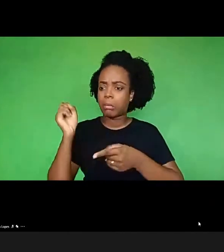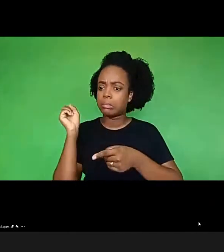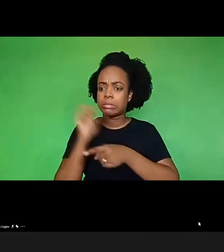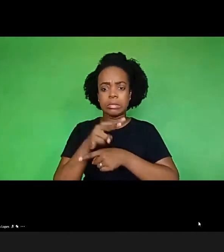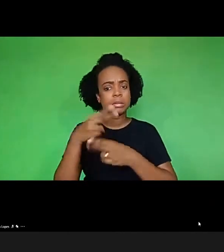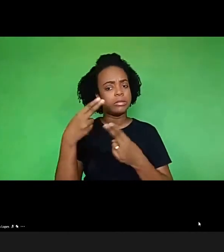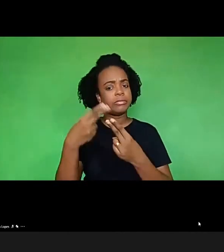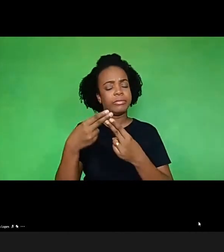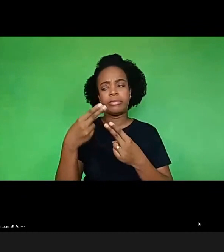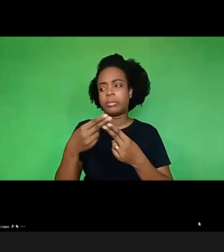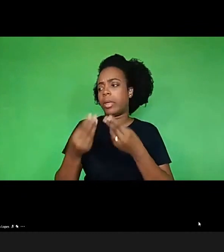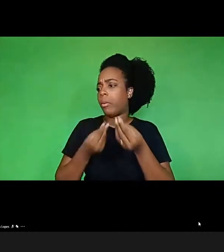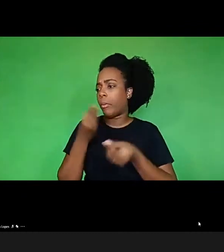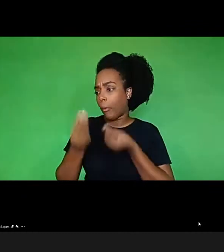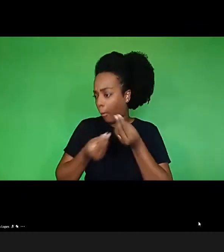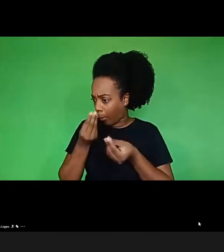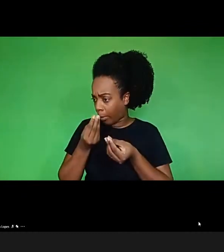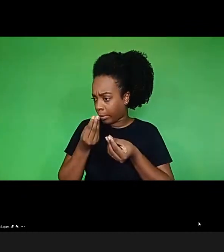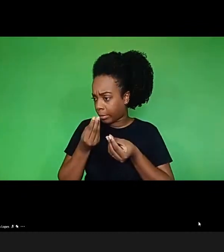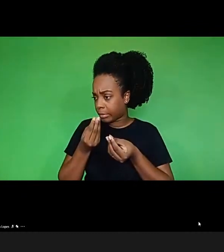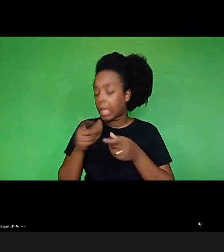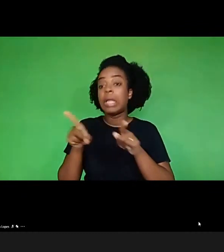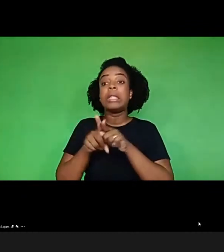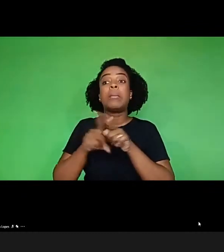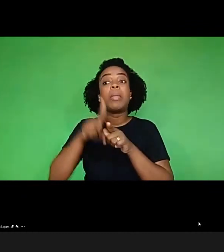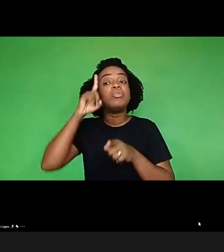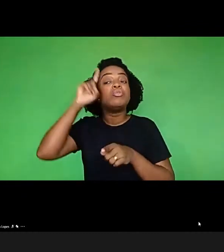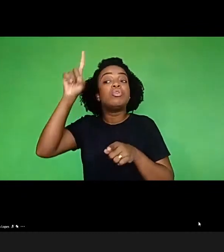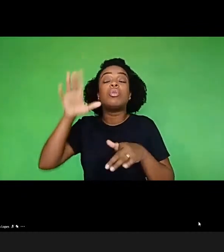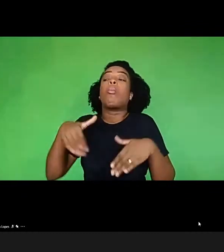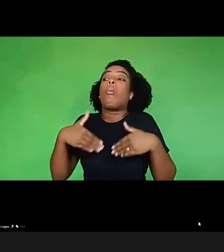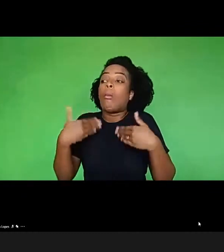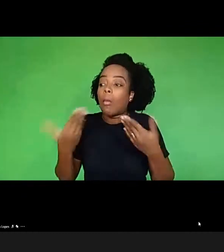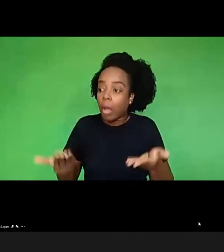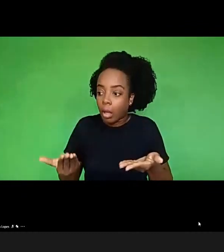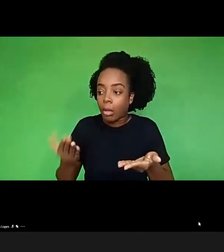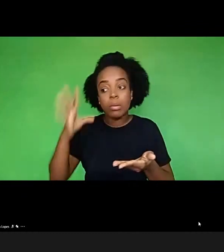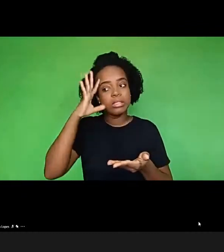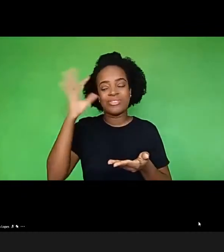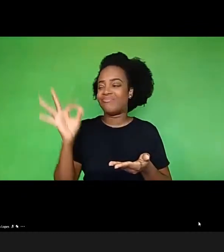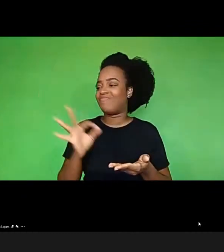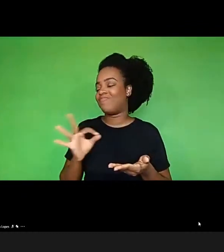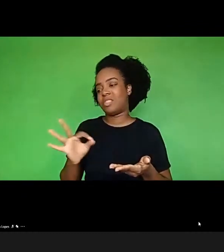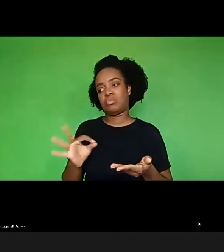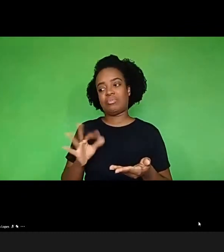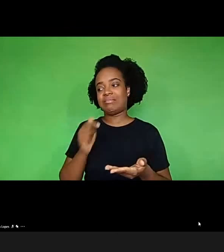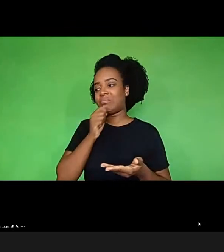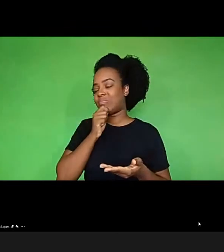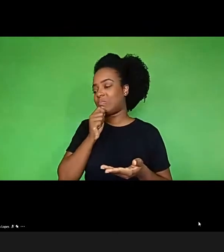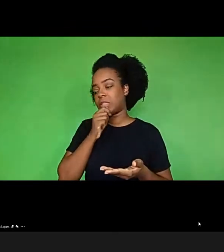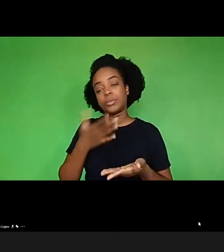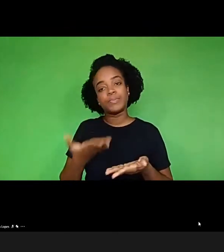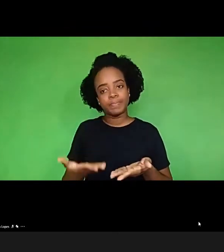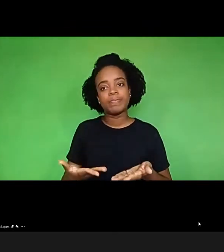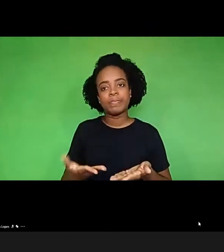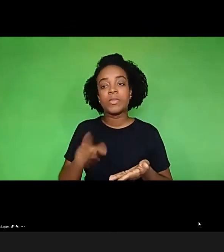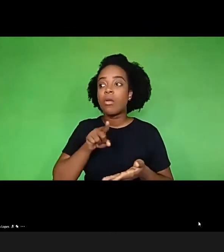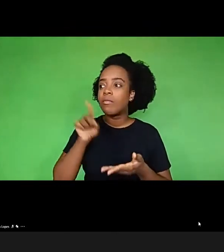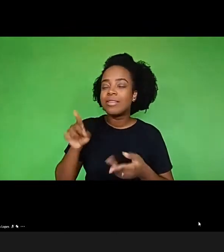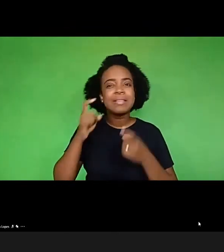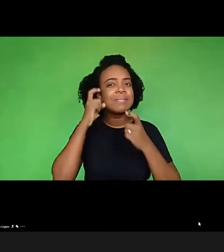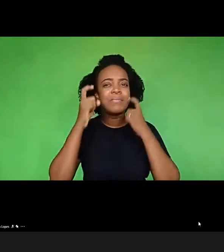esse processo. Né? Não temos essa informação ainda. Mas não se preocupe, assim, às vezes pode parecer que é falta